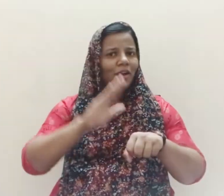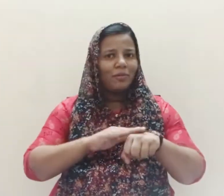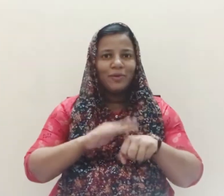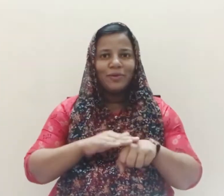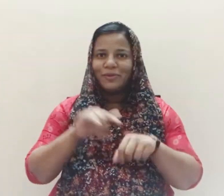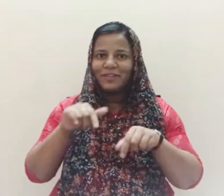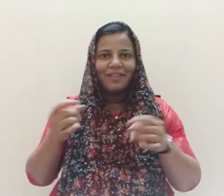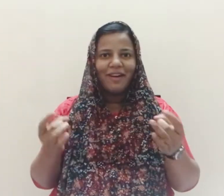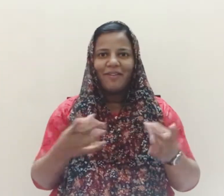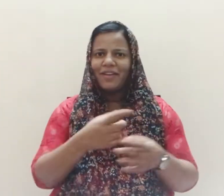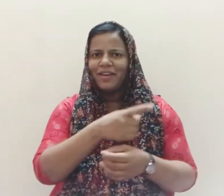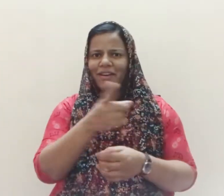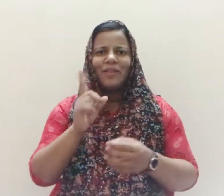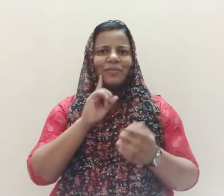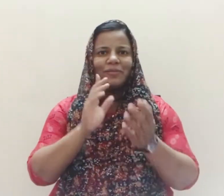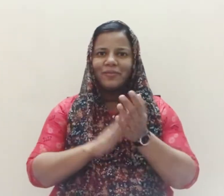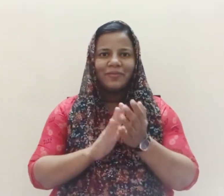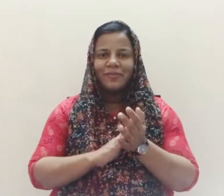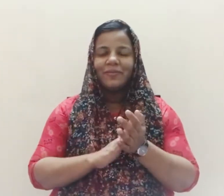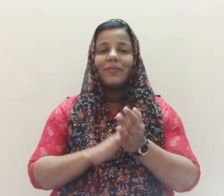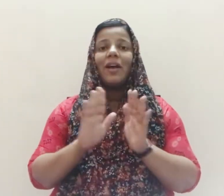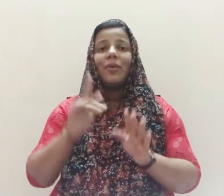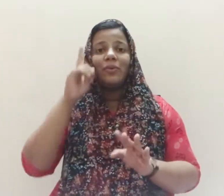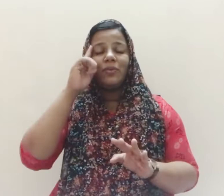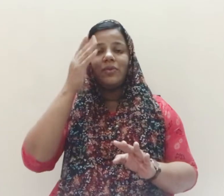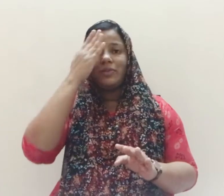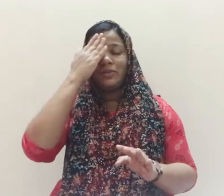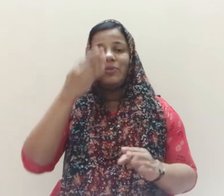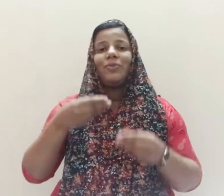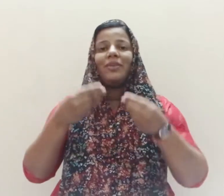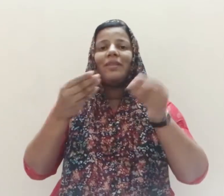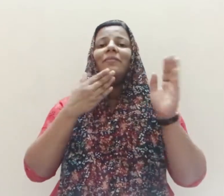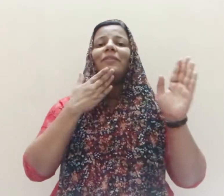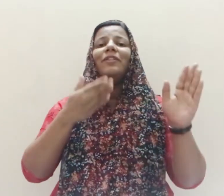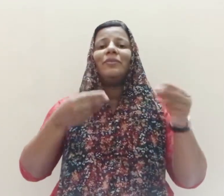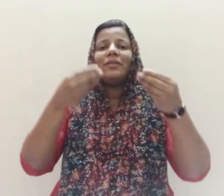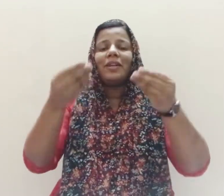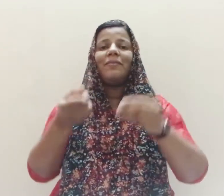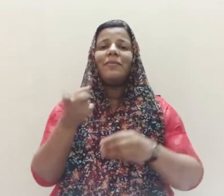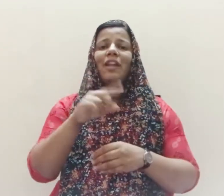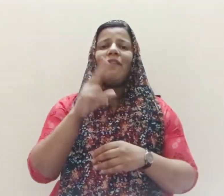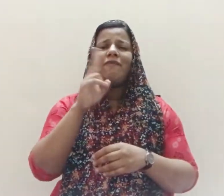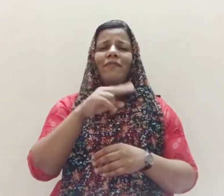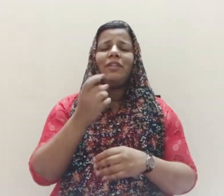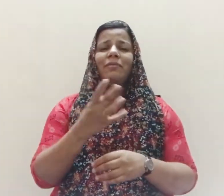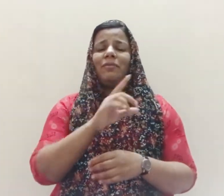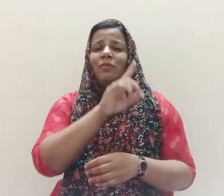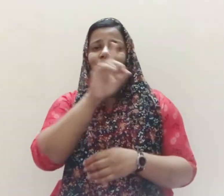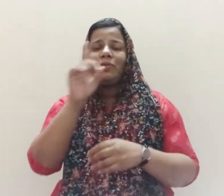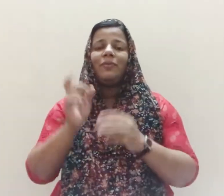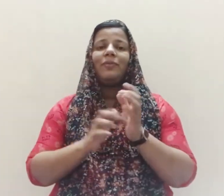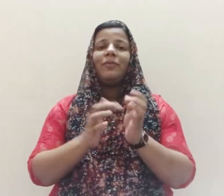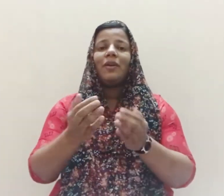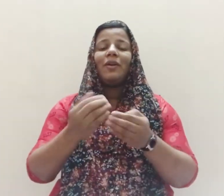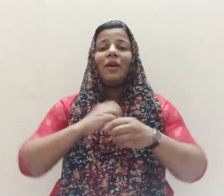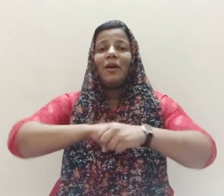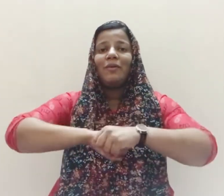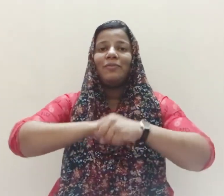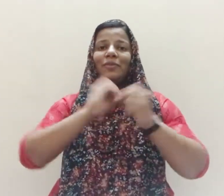പ്രഭാതത്തിൽ കർത്താവിനെ സ്തുതിക്കുന്നത്. ഒന്ന് ഓർത്തിട്ട് നന്ദി പറഞ്ഞ് കർത്താവെ നന്ദിയോടെ സ്തോത്രം. കഴിഞ്ഞ വെള്ളിയാഴ്ച പകൽക്കാലം മുഴുവൻ ഞങ്ങളെ അത്ഭുതകരമായി നടത്തിയ